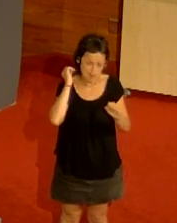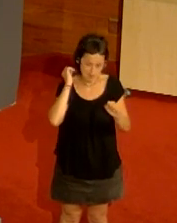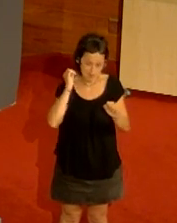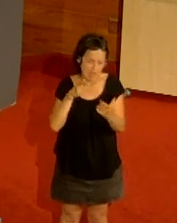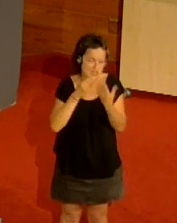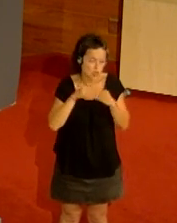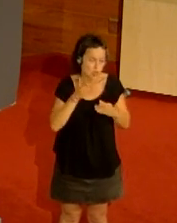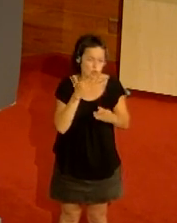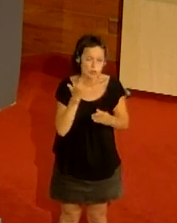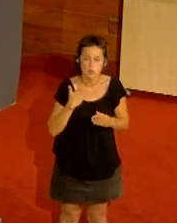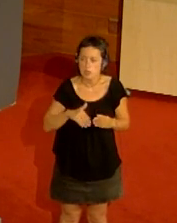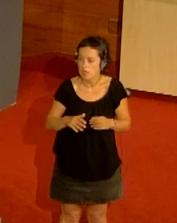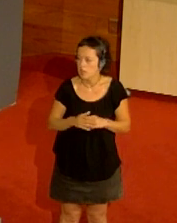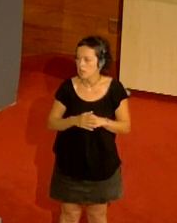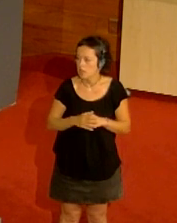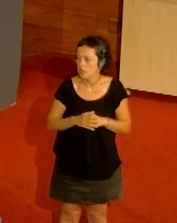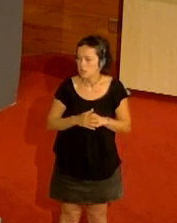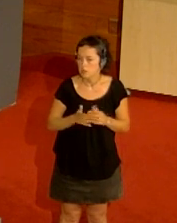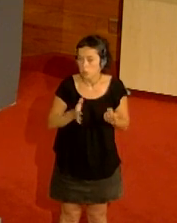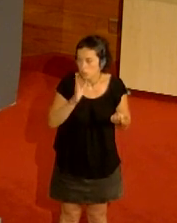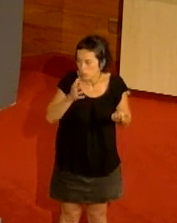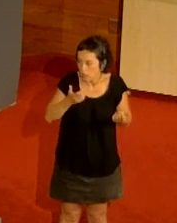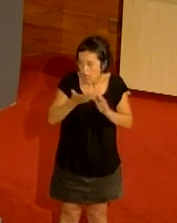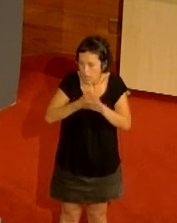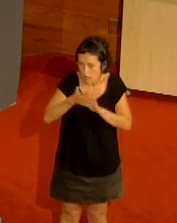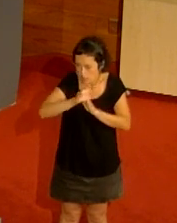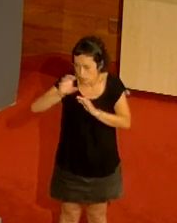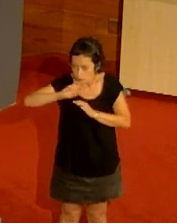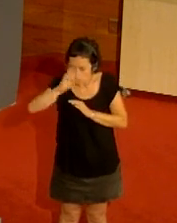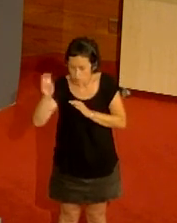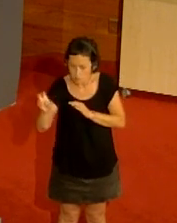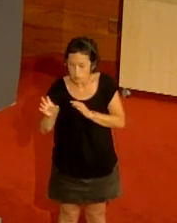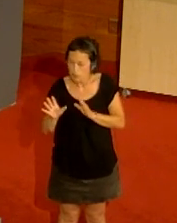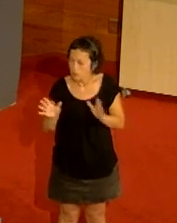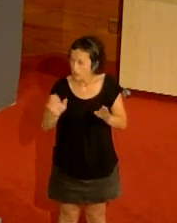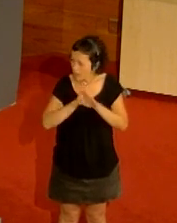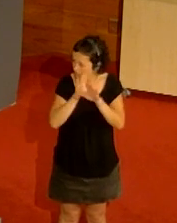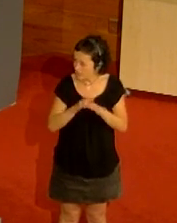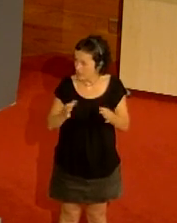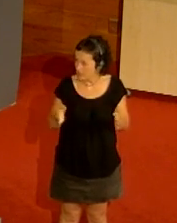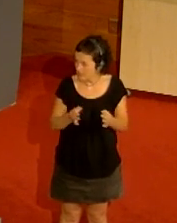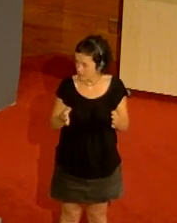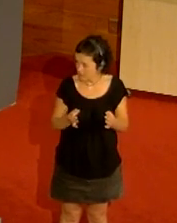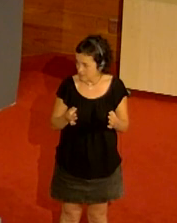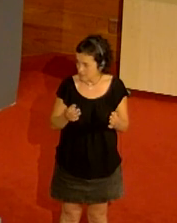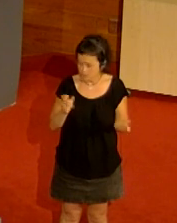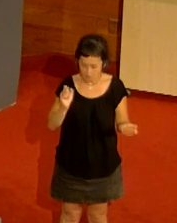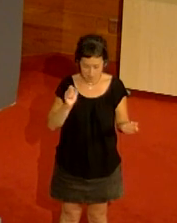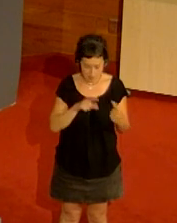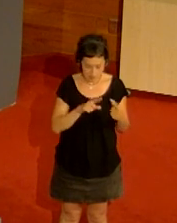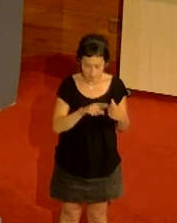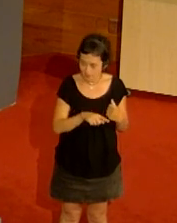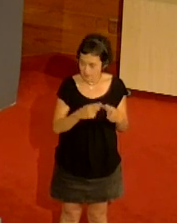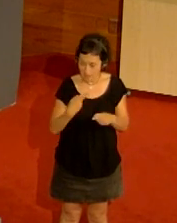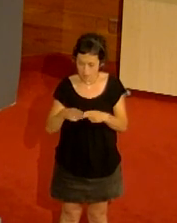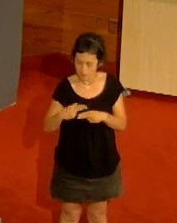pero por irnos a otros lugares, al final lo que pasa es que la migración se convierte en un instrumento de la política